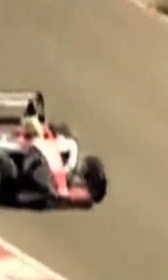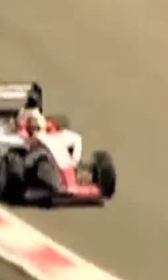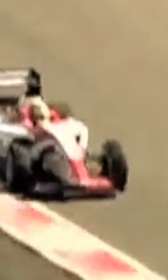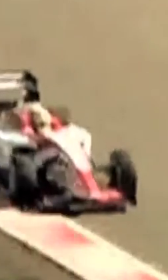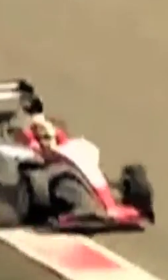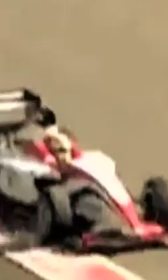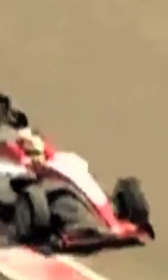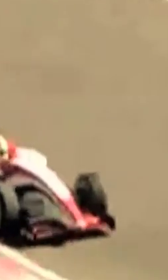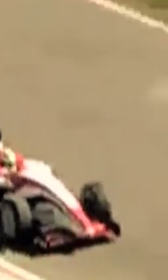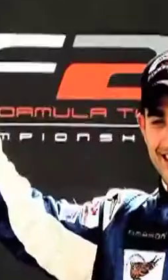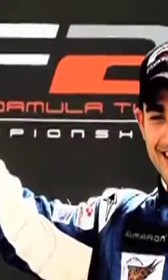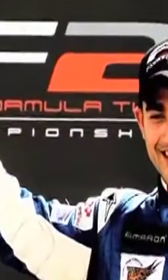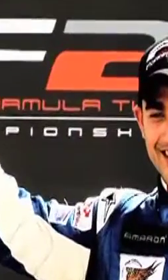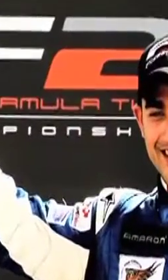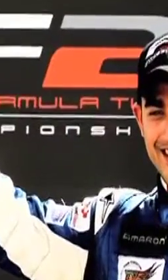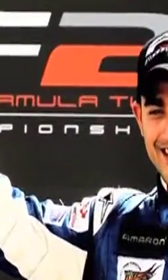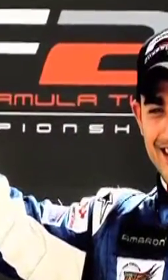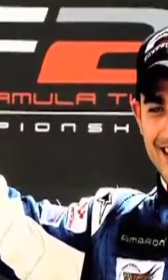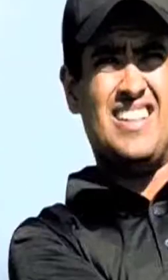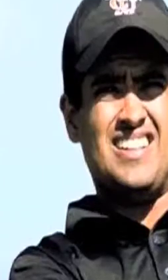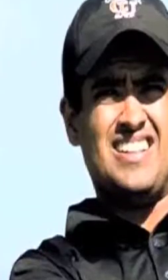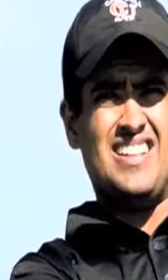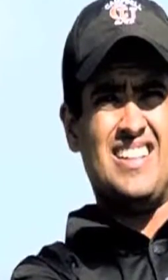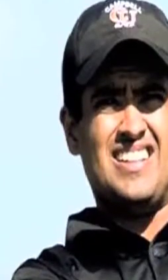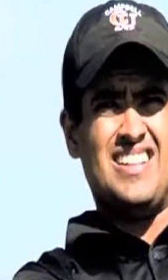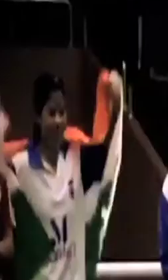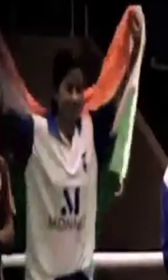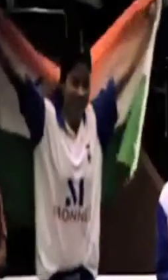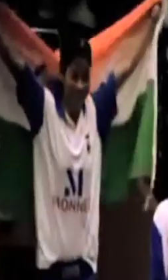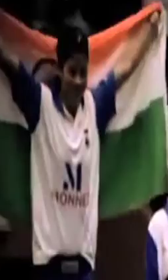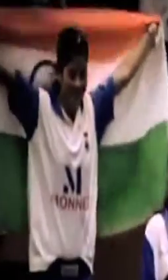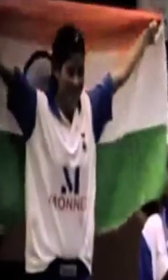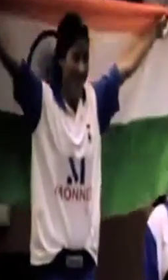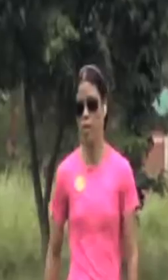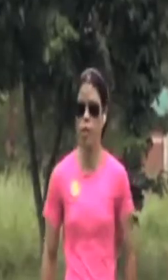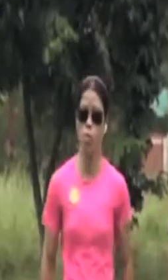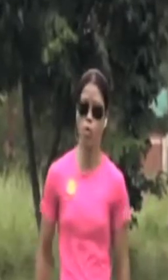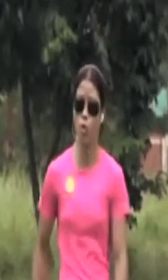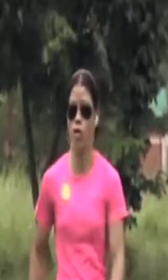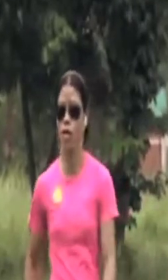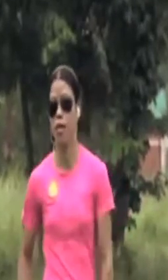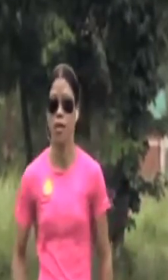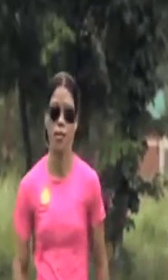रास्ता स्वयं चुने। कोई मन चाहा केंद्र चुने,